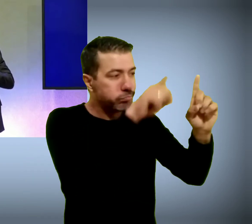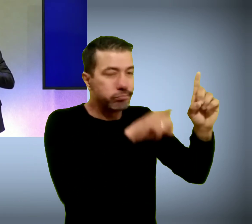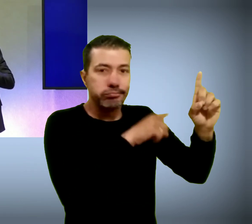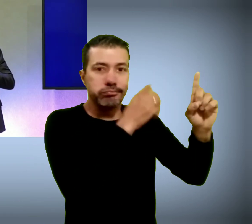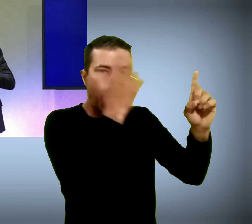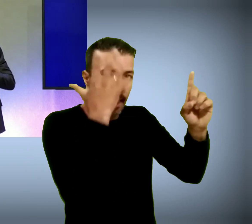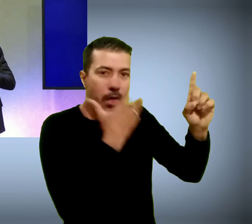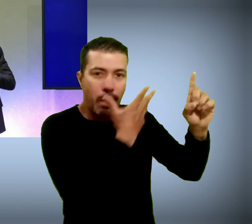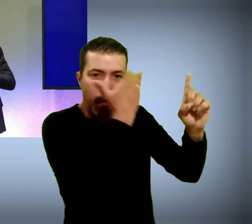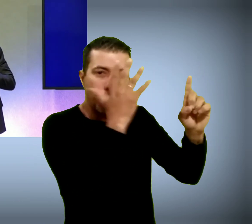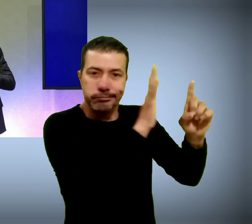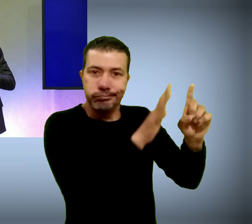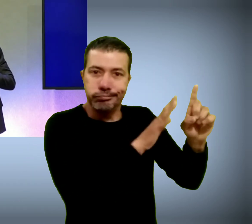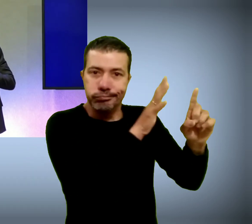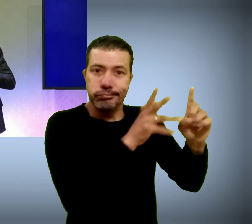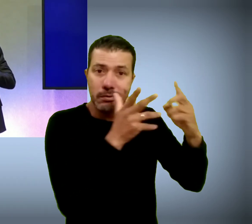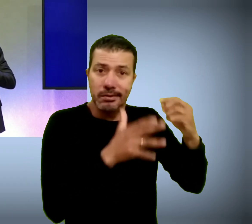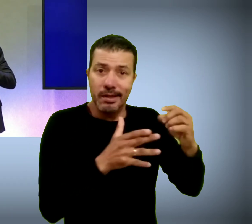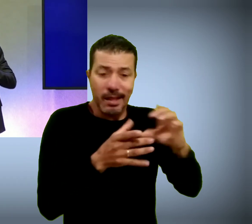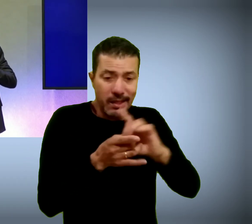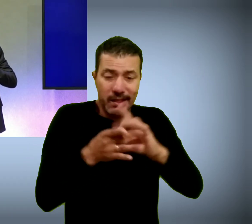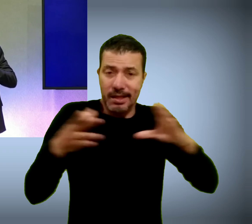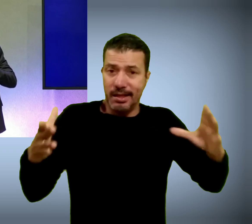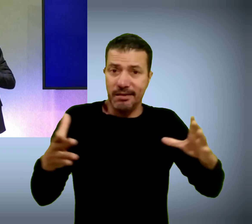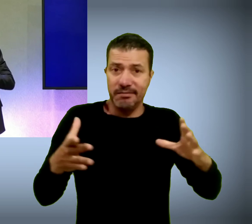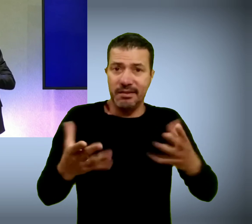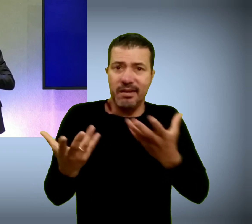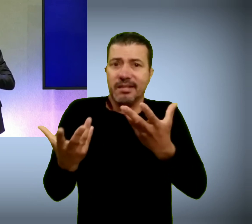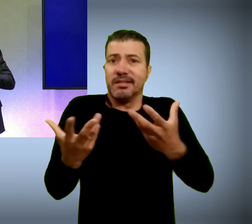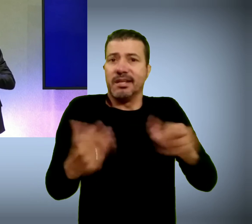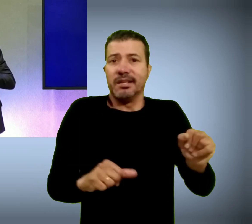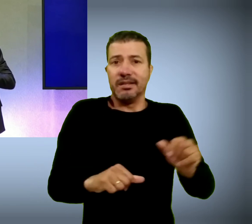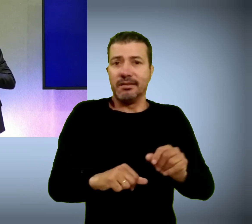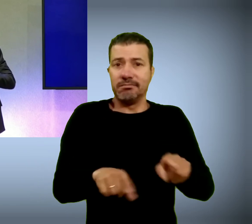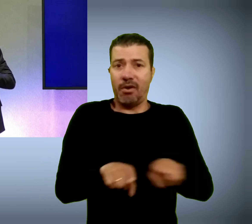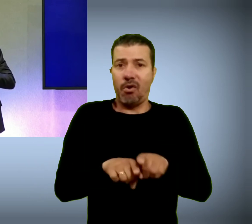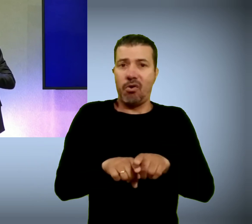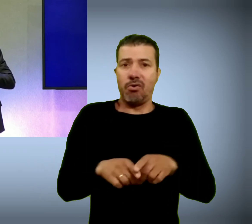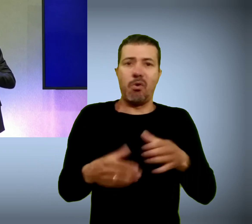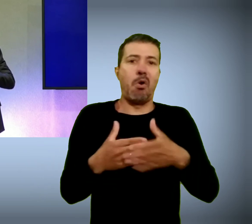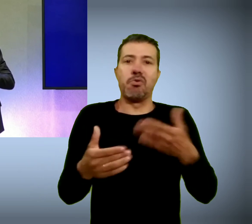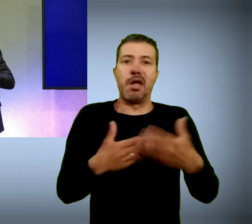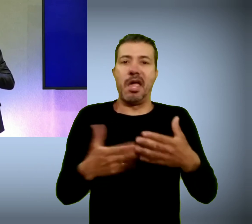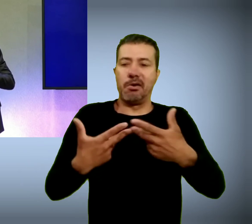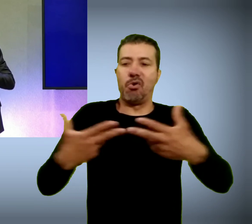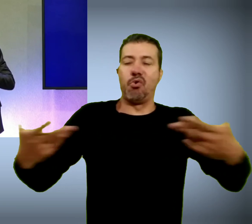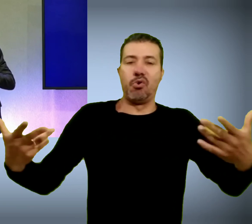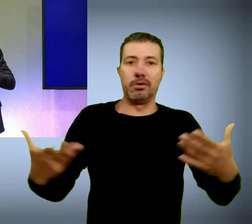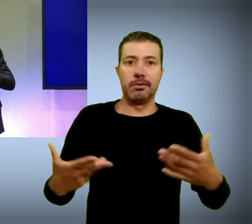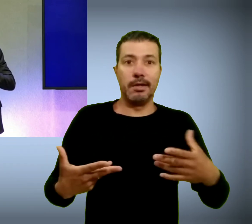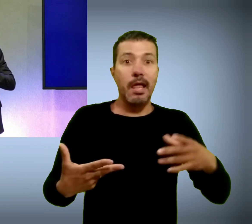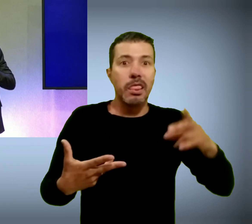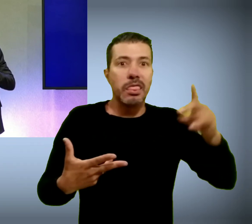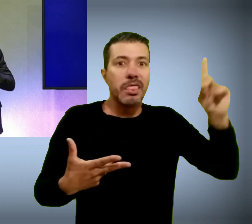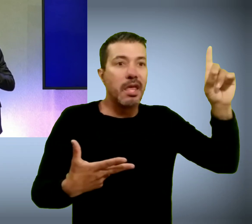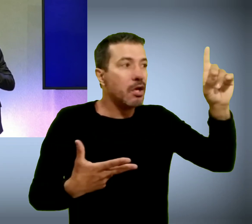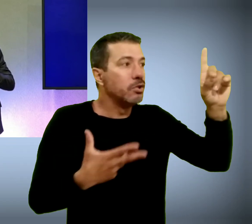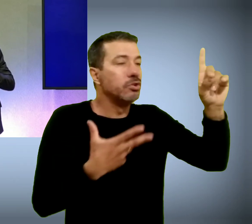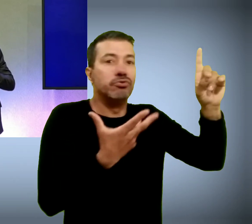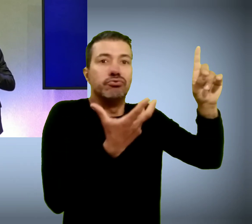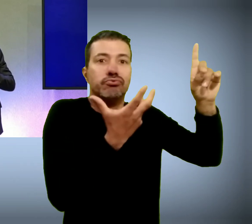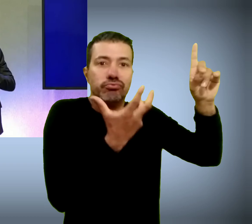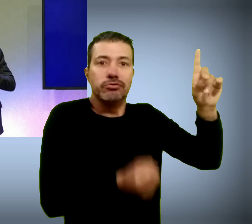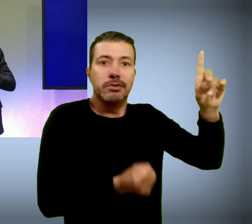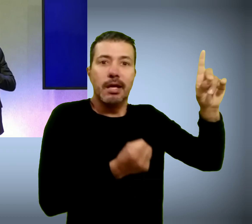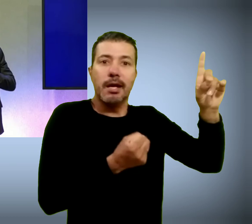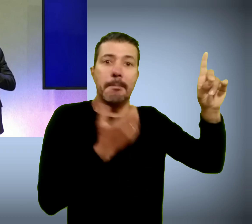porque Deus também tem livre-arbítrio. E Ele não aceita qualquer coisa. Ele aceita ser adorado do jeito que